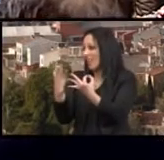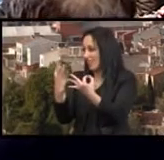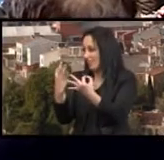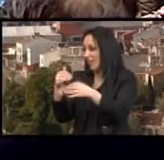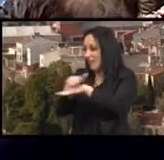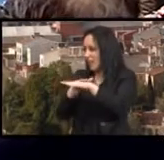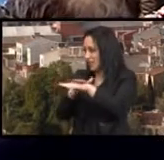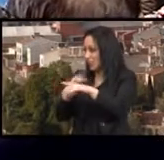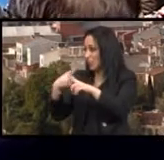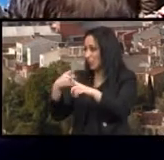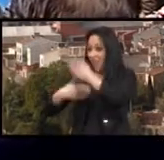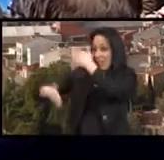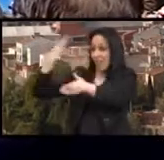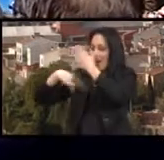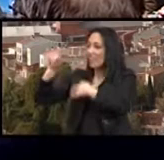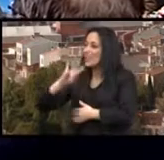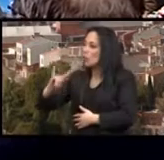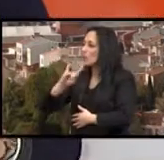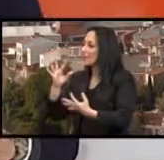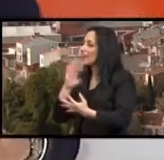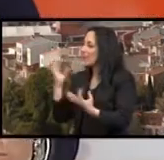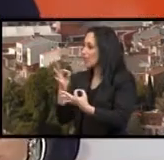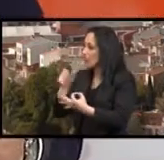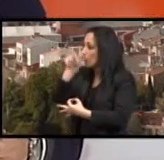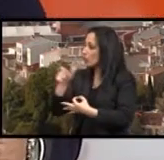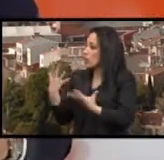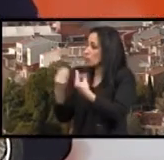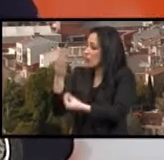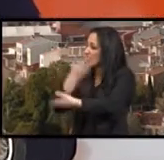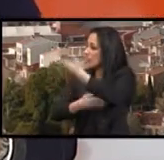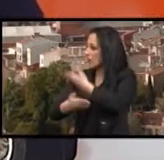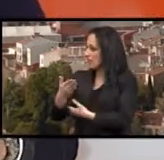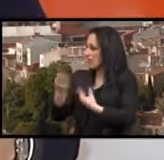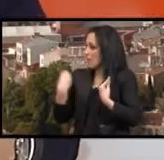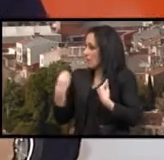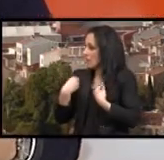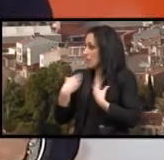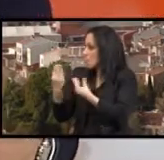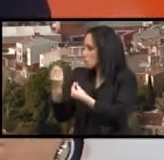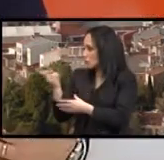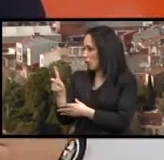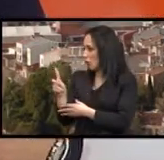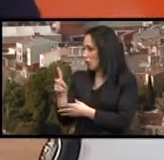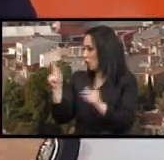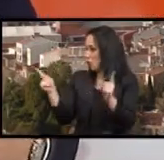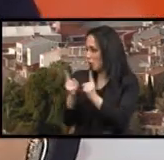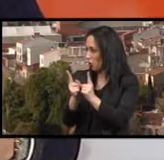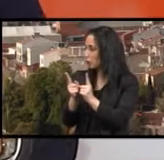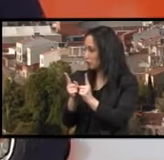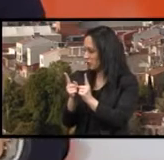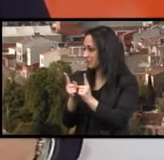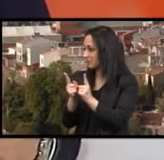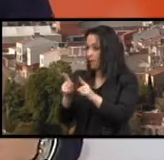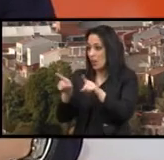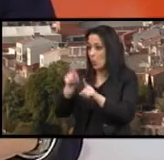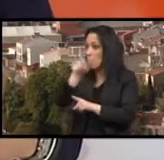aquestes persones no arribaven a aquestes edats. L'esperança de vida era molt més curta. Ja era en les persones normals, no? Però